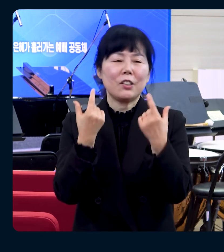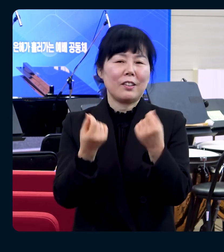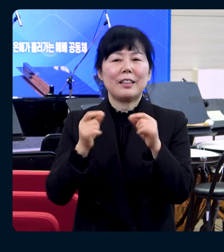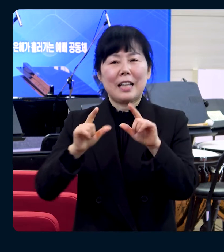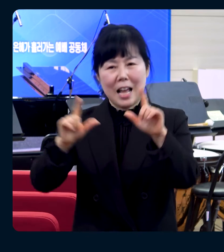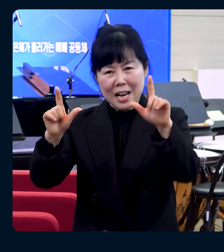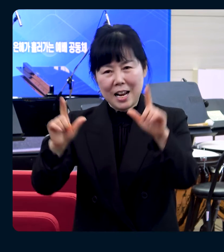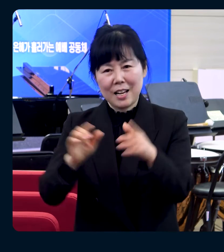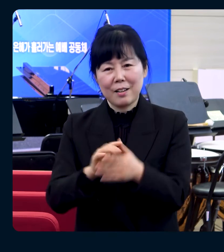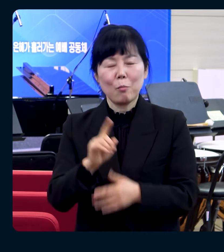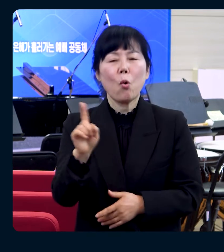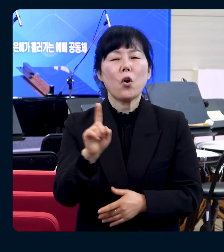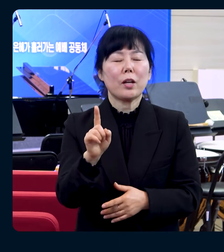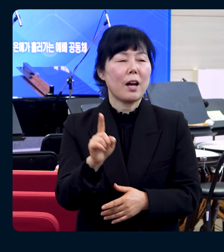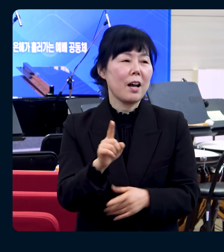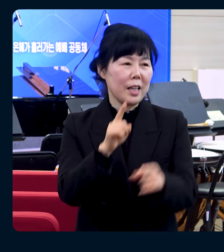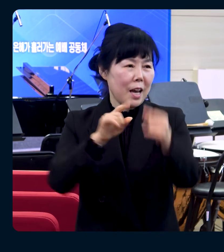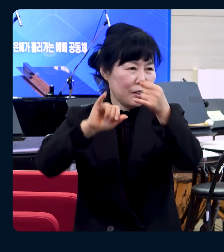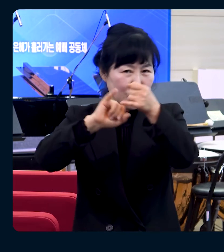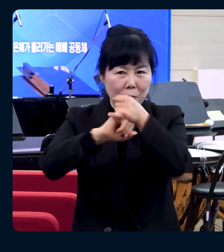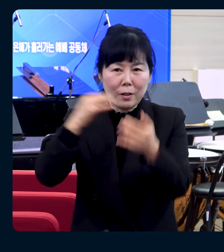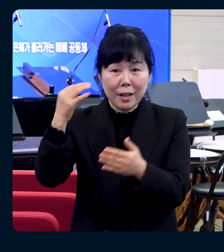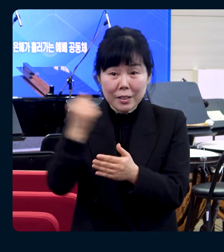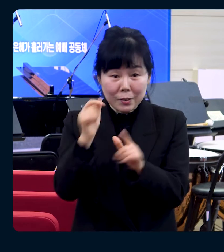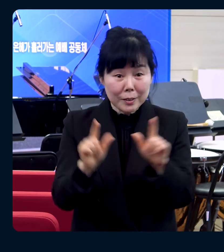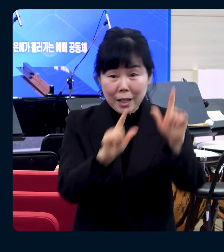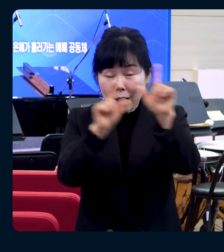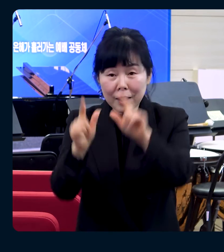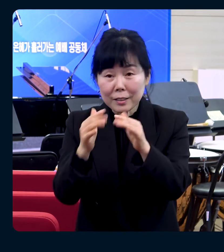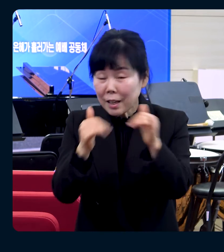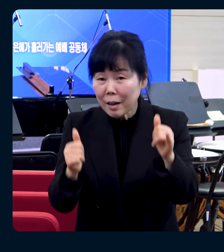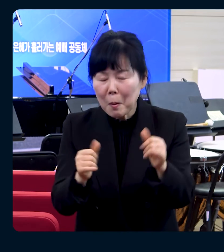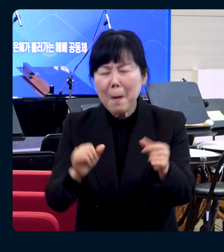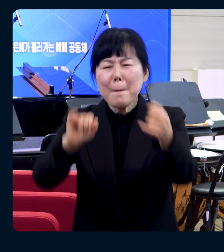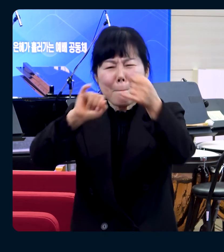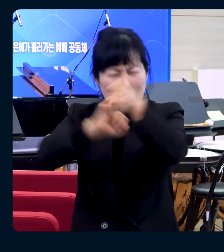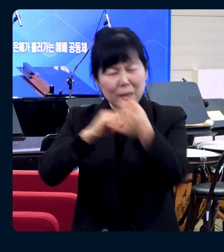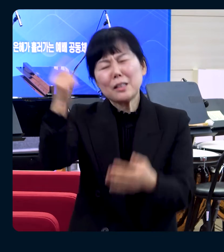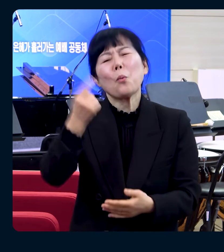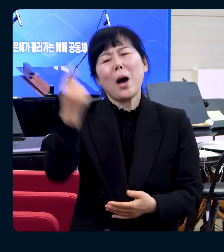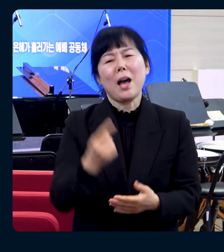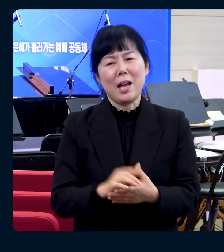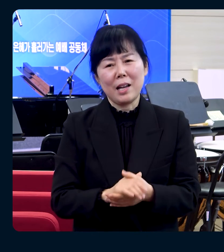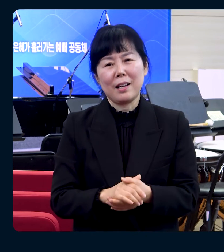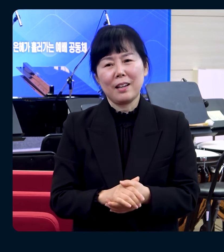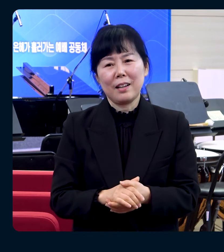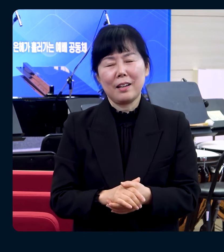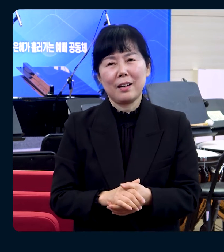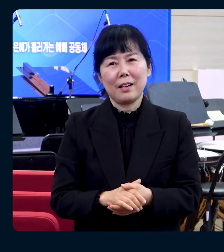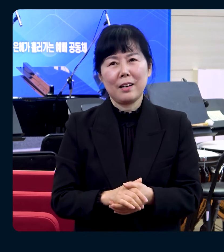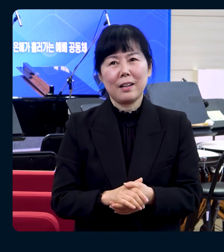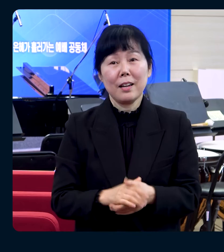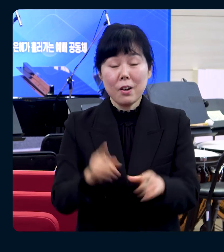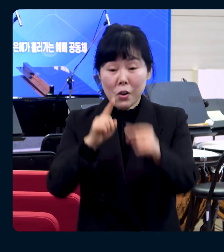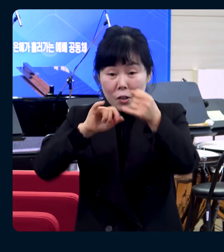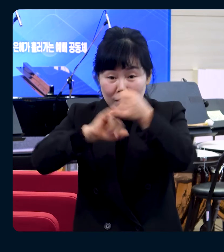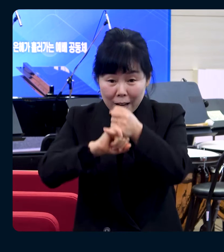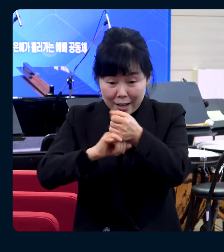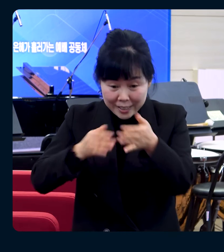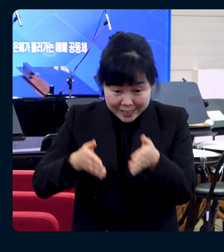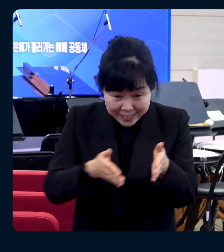날이 언약의 길을 걸어가는 사람에게는 반드시 있습니다. 이걸 오늘 말씀이 보여주고 있는